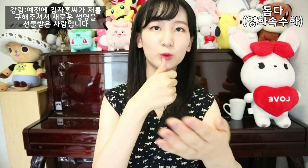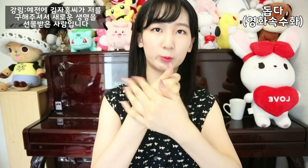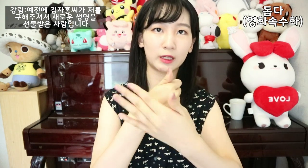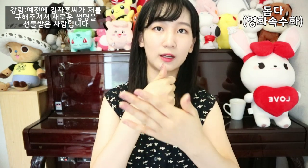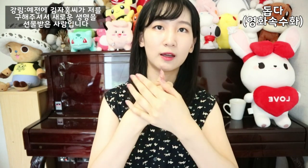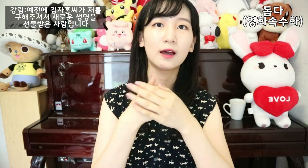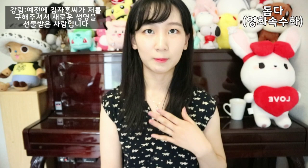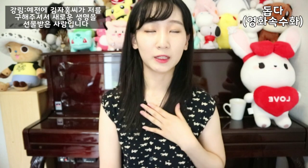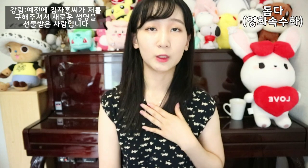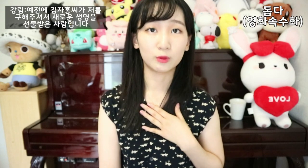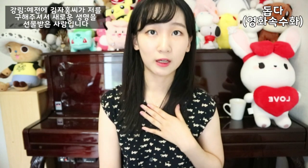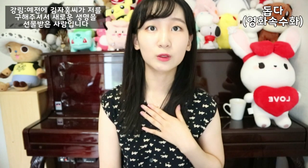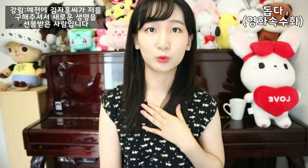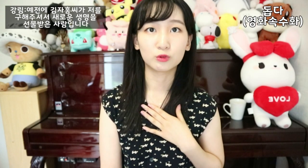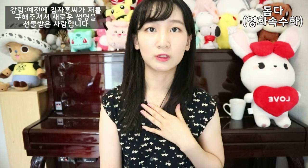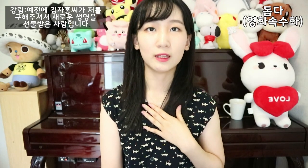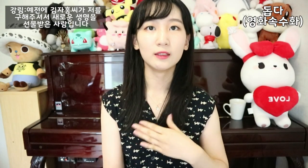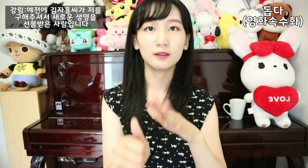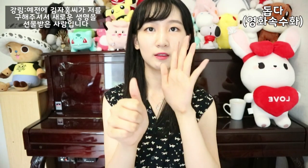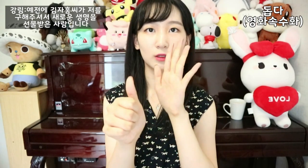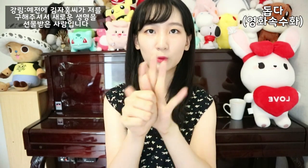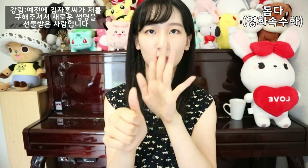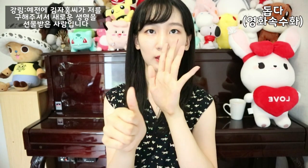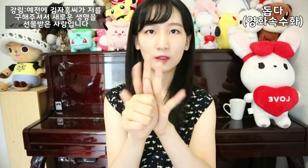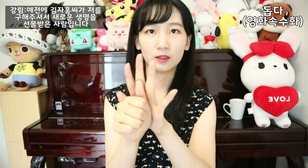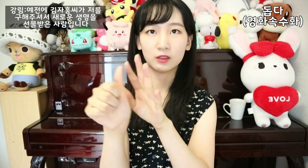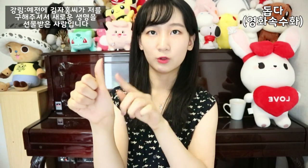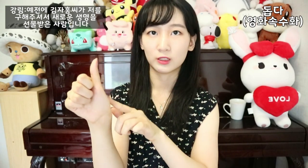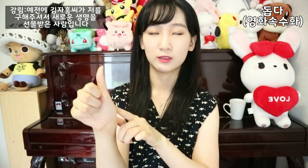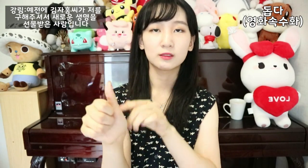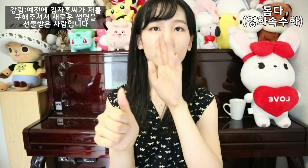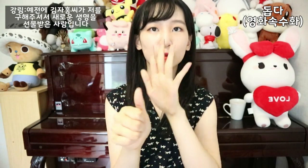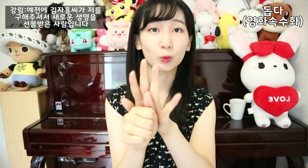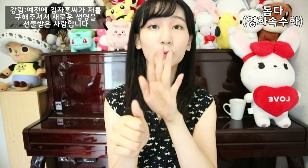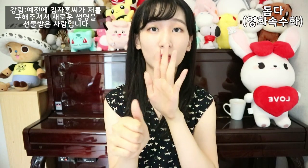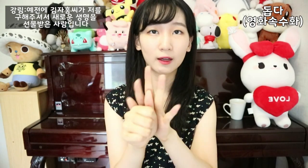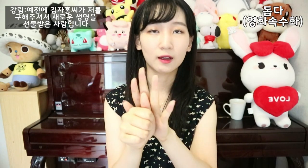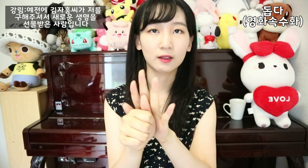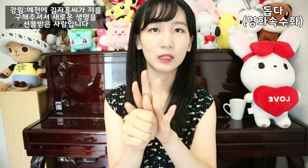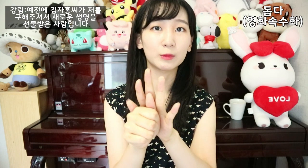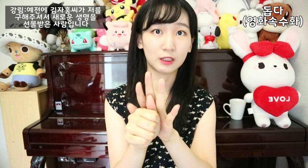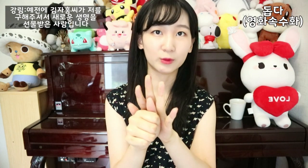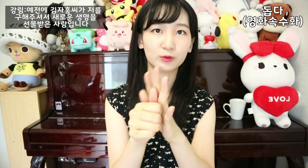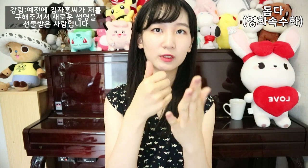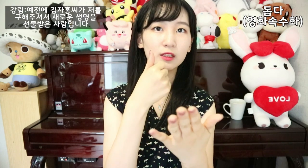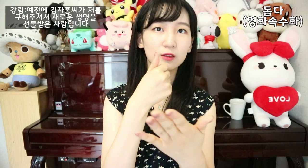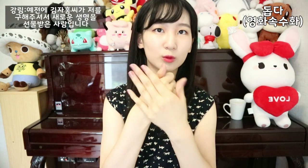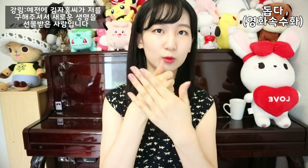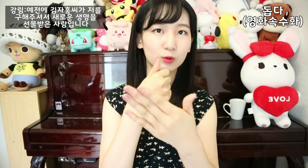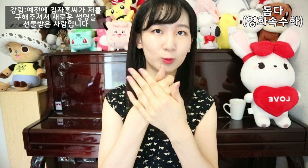돕다. 반대로 내가 도울 땐 이렇게 여기를 돕다. 남이 나를 도울 땐